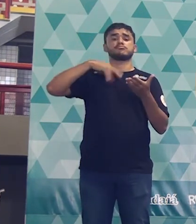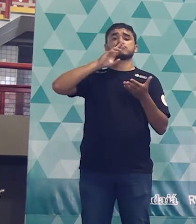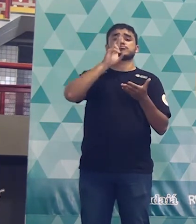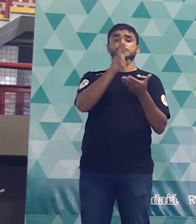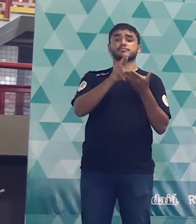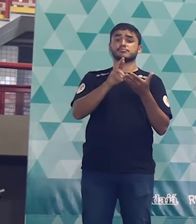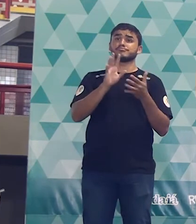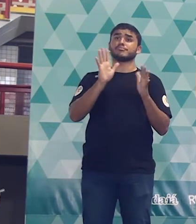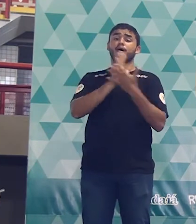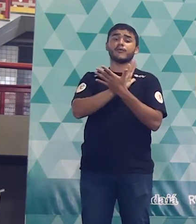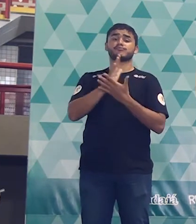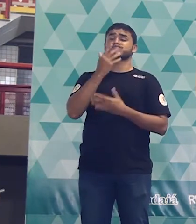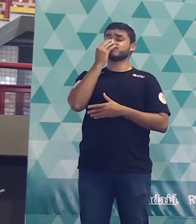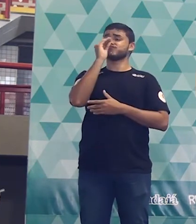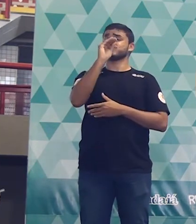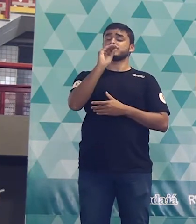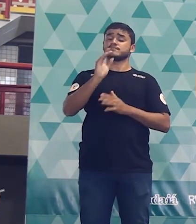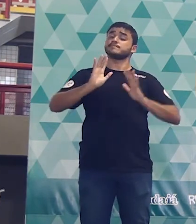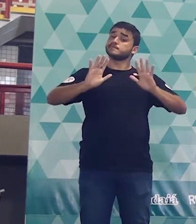listei aqui para você o seguinte.